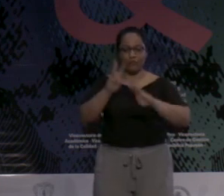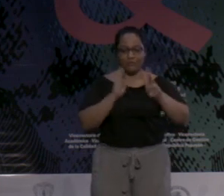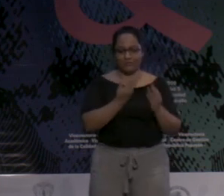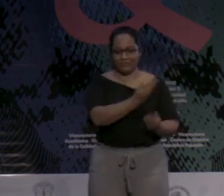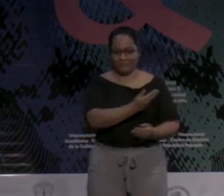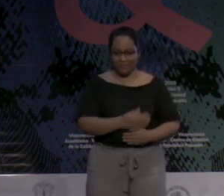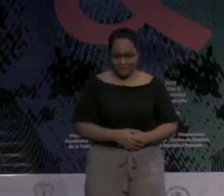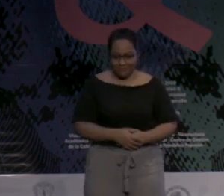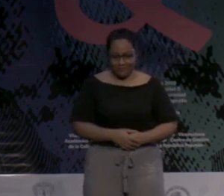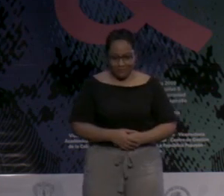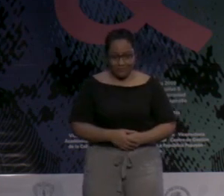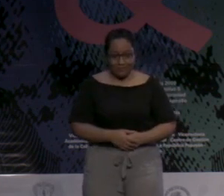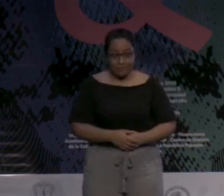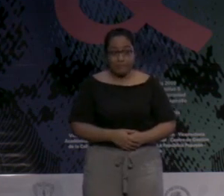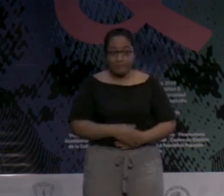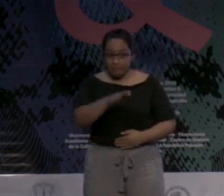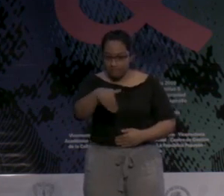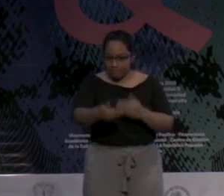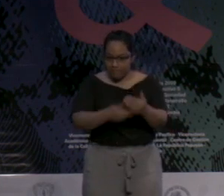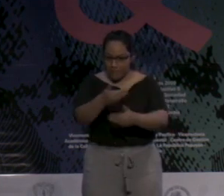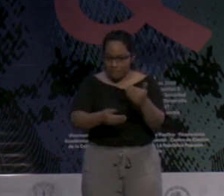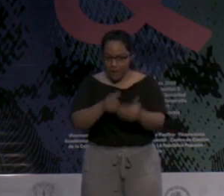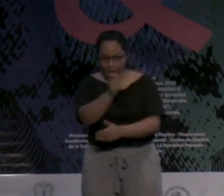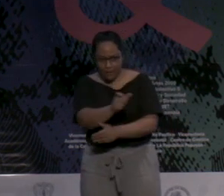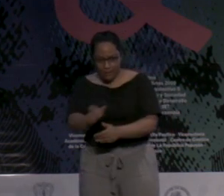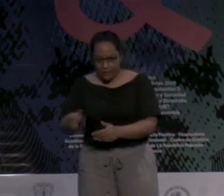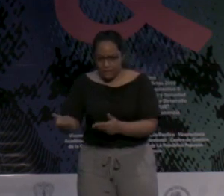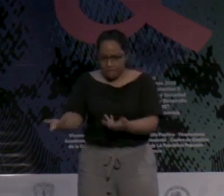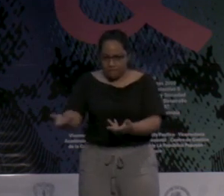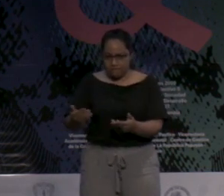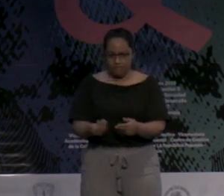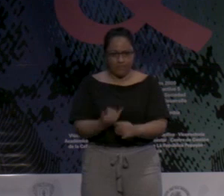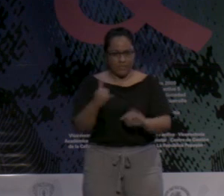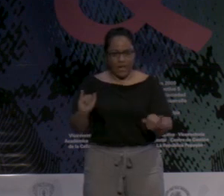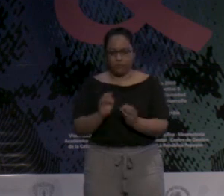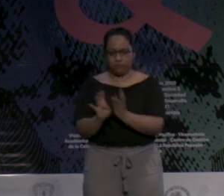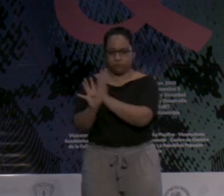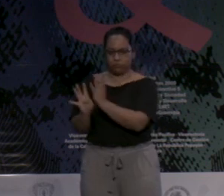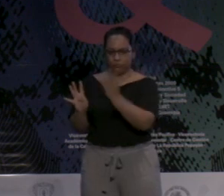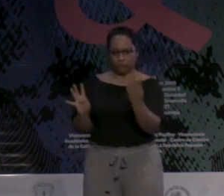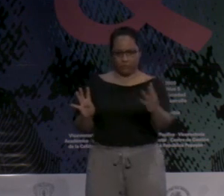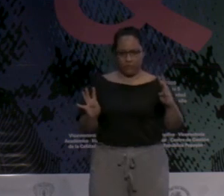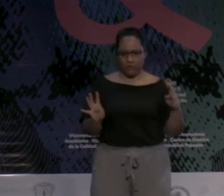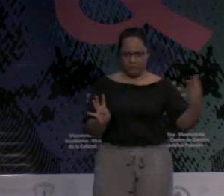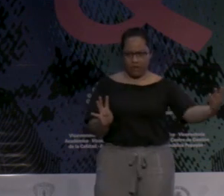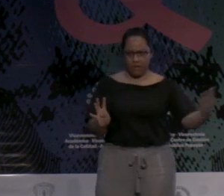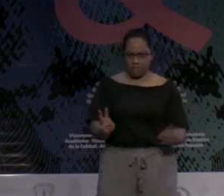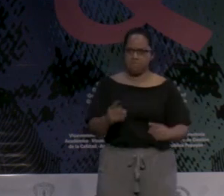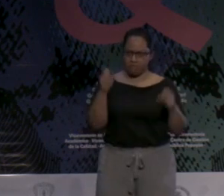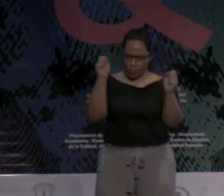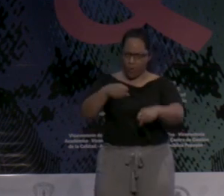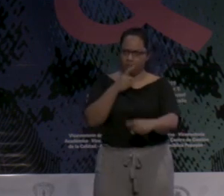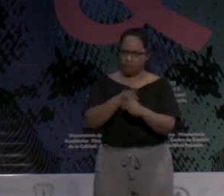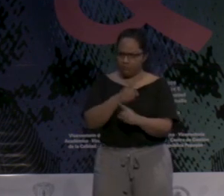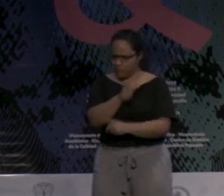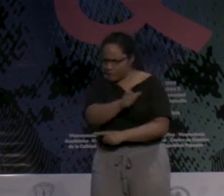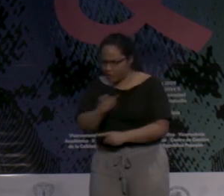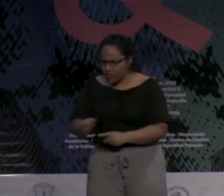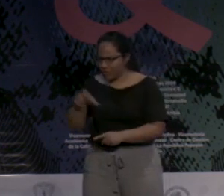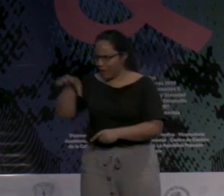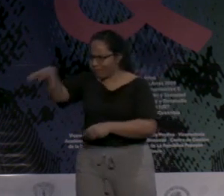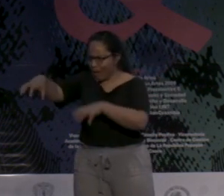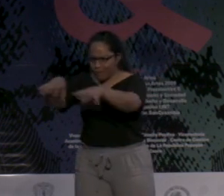y le contábamos qué era lo que estaba pasando y se unía con entusiasmo. Pero a cada persona que se unió le poníamos el pin y le decíamos: a partir de ahora eres un miembro honorario del Museo